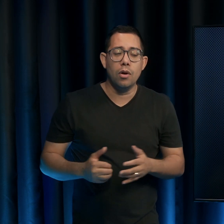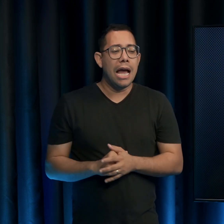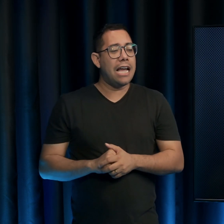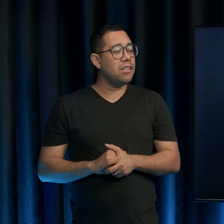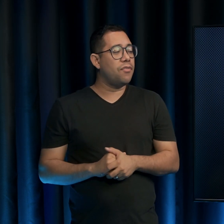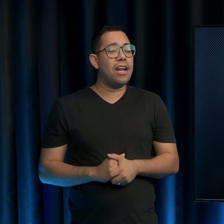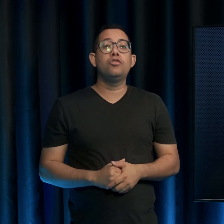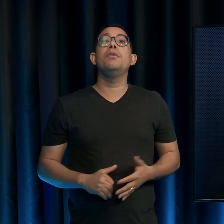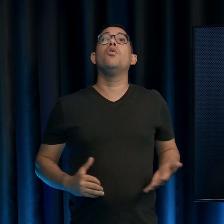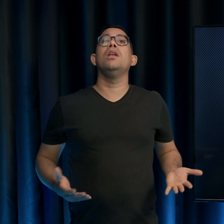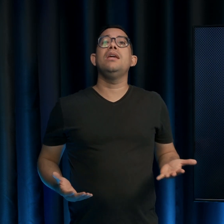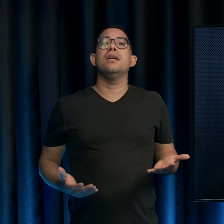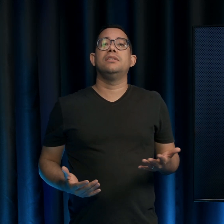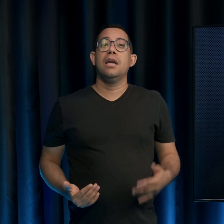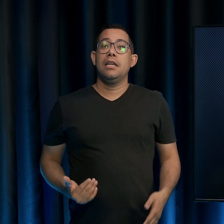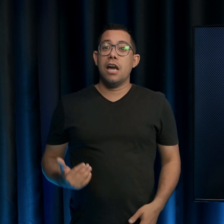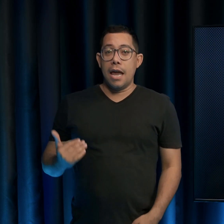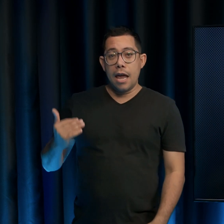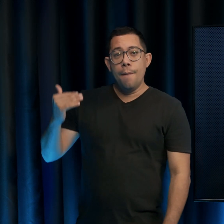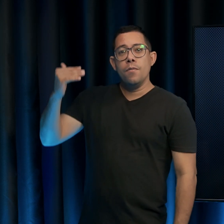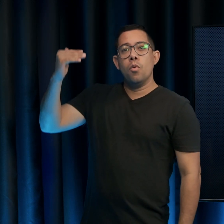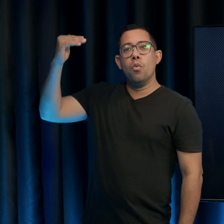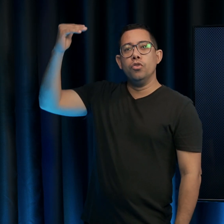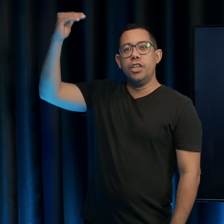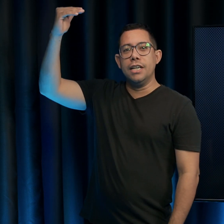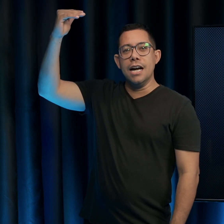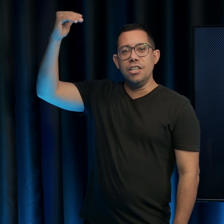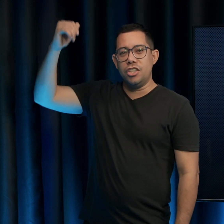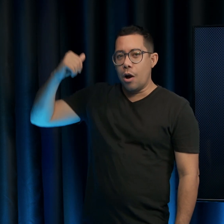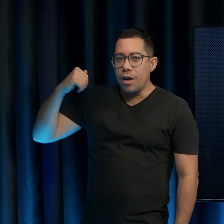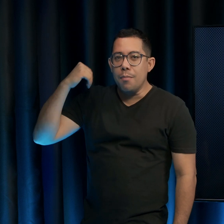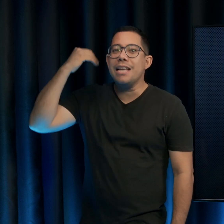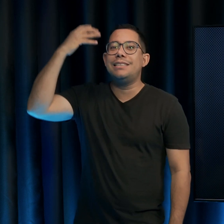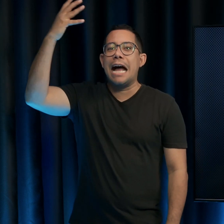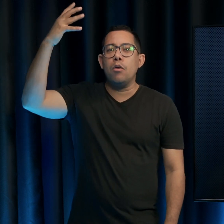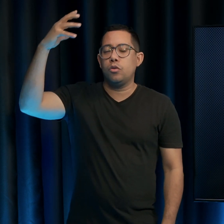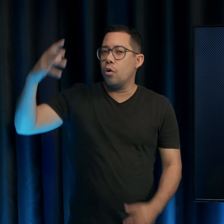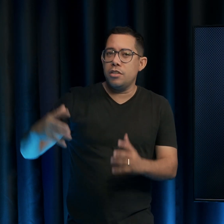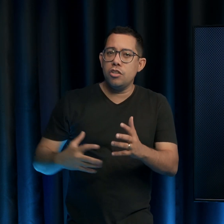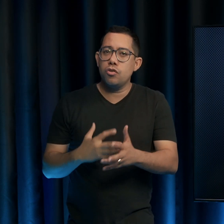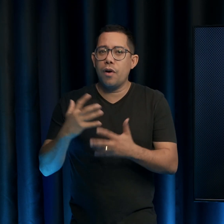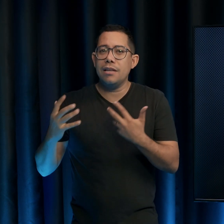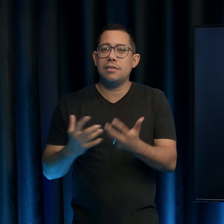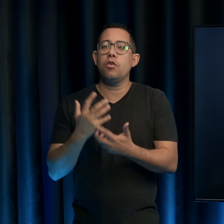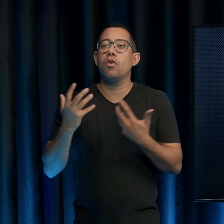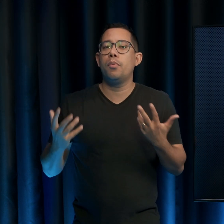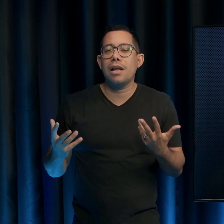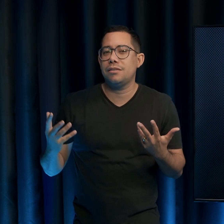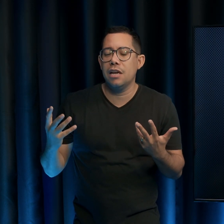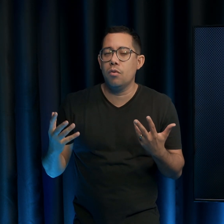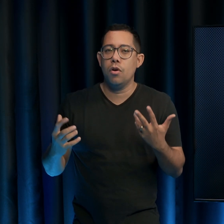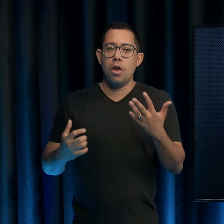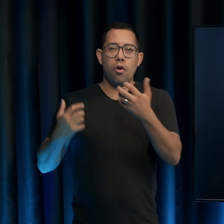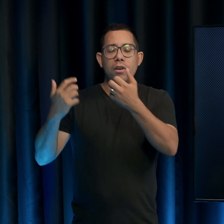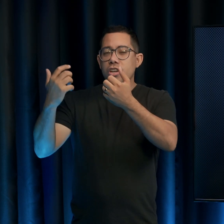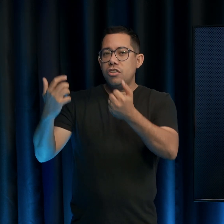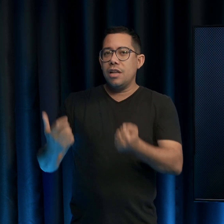A gente vai falar sobre Golias, já é um gigante, alguém mais alto, como a gente faz essa incorporação, como a gente